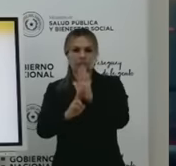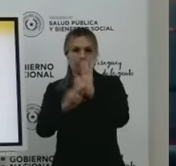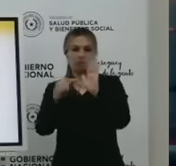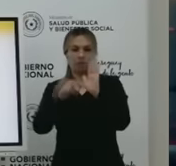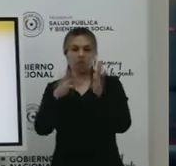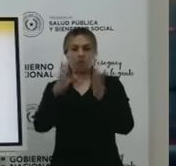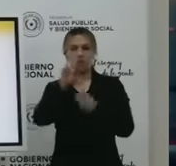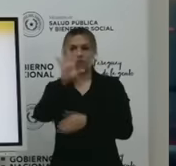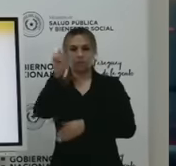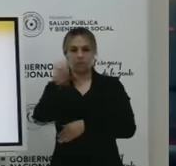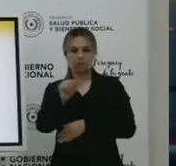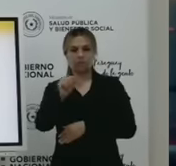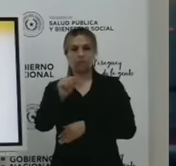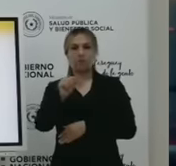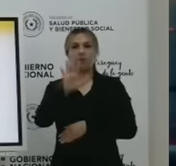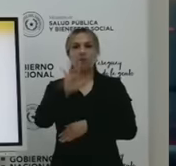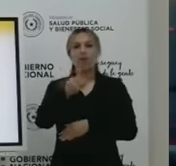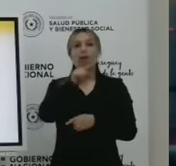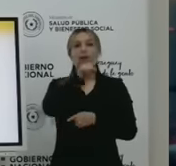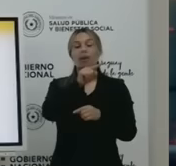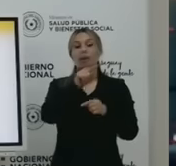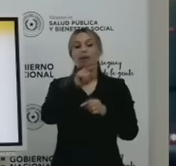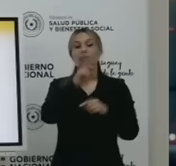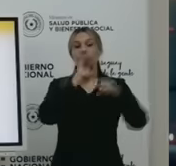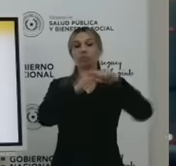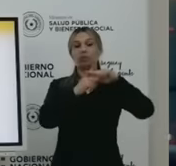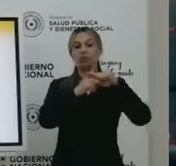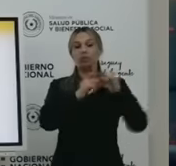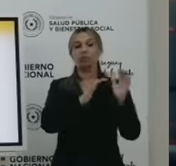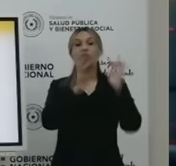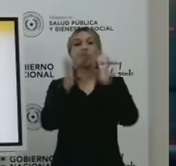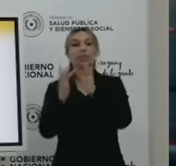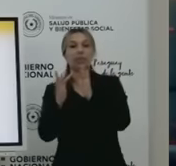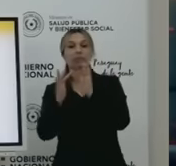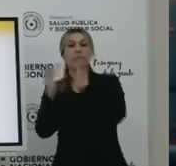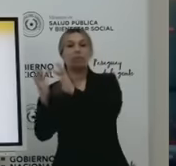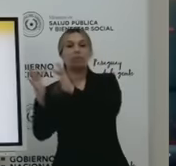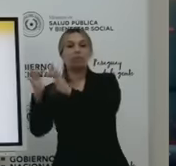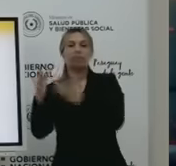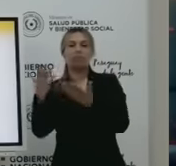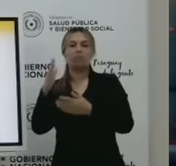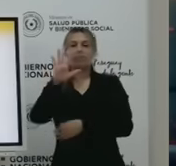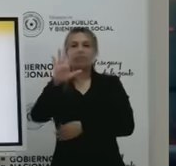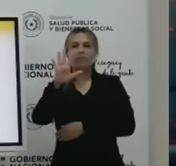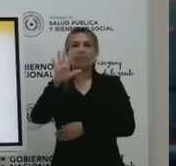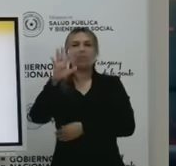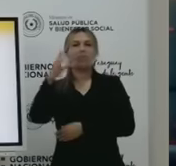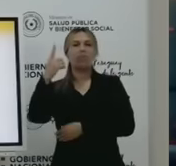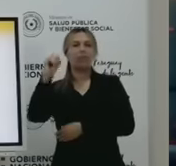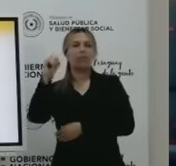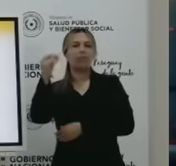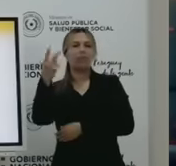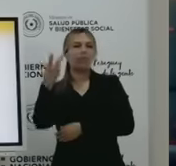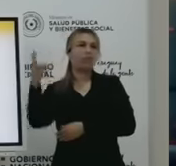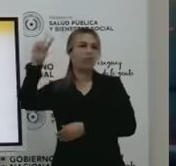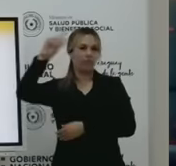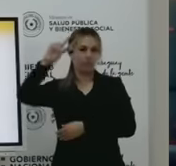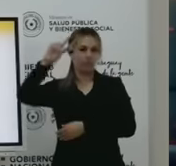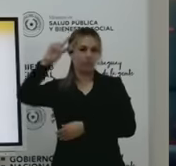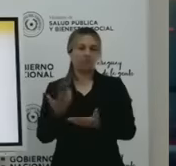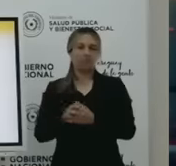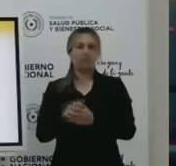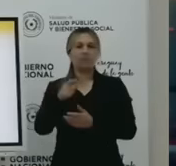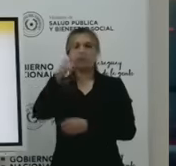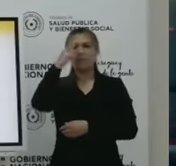tomamos. El subregistro probablemente esté entre 5 y 10 veces más. Eso no es a lo largo de los